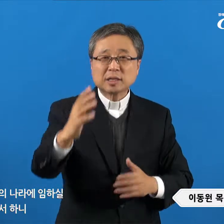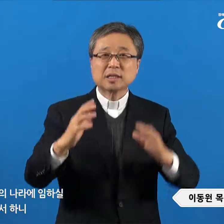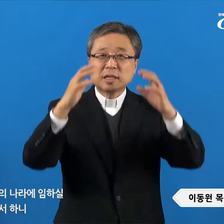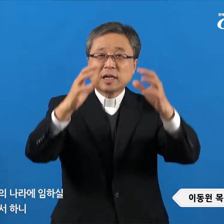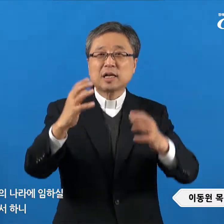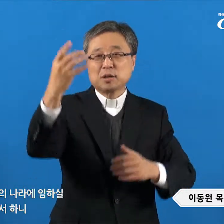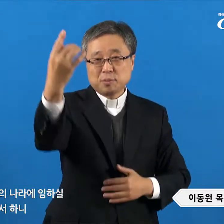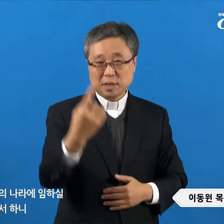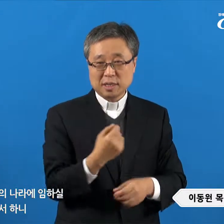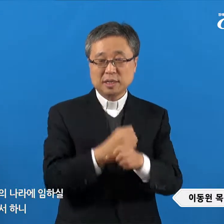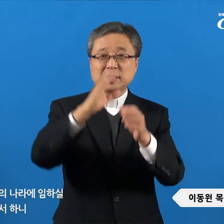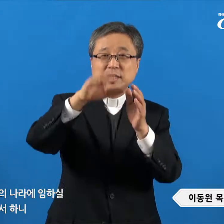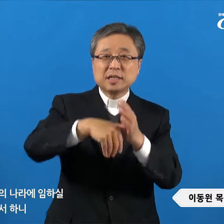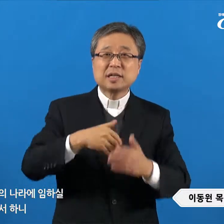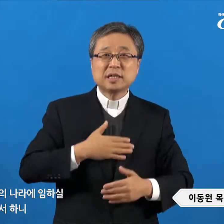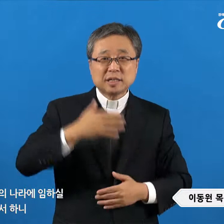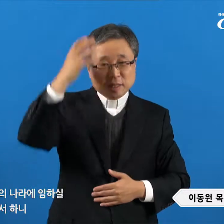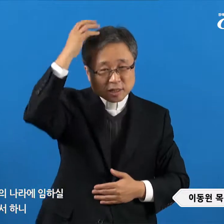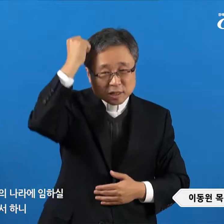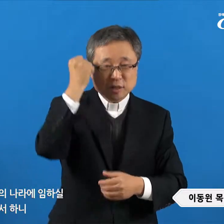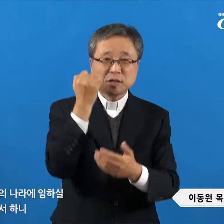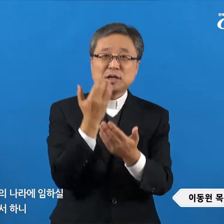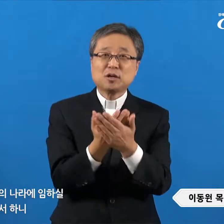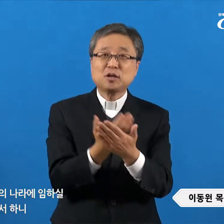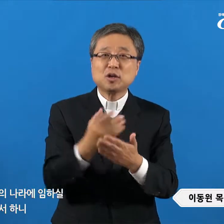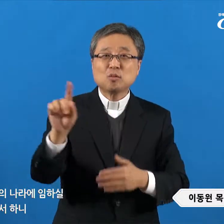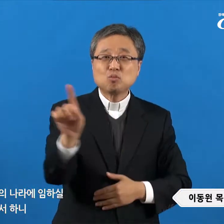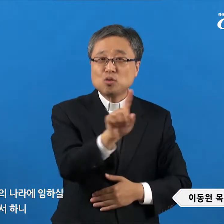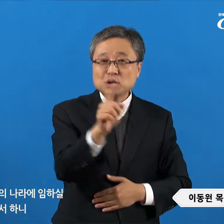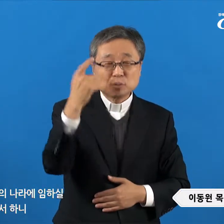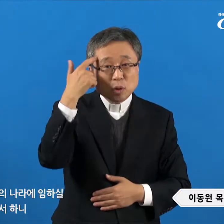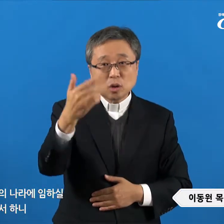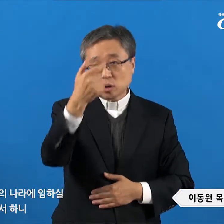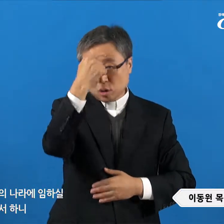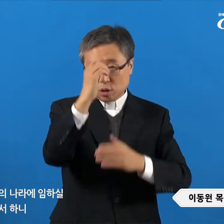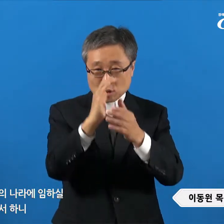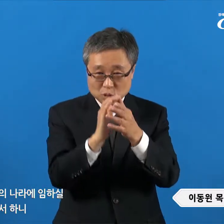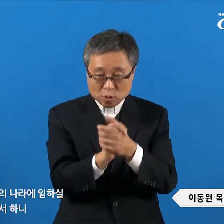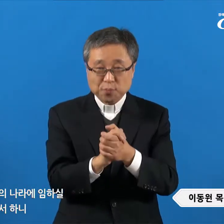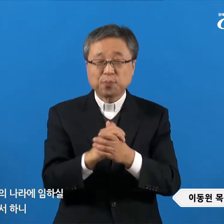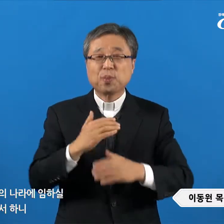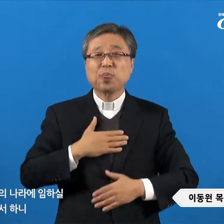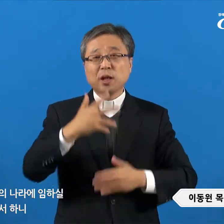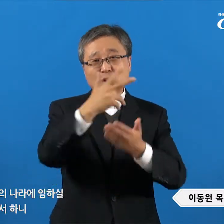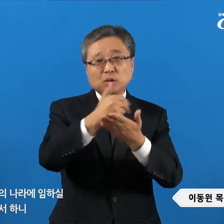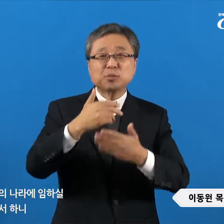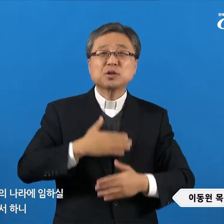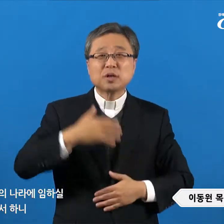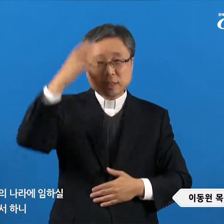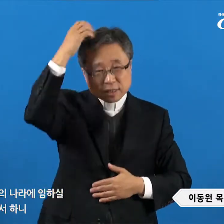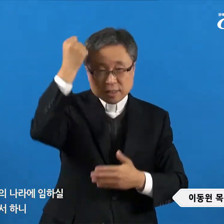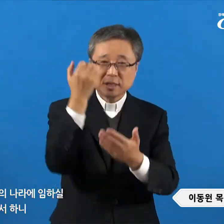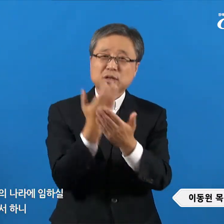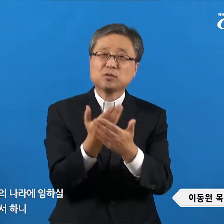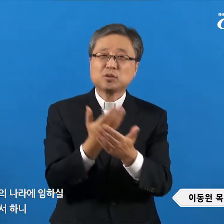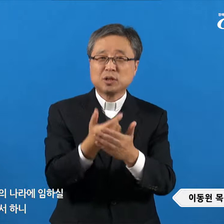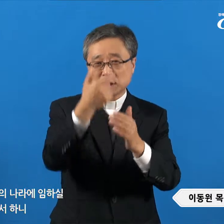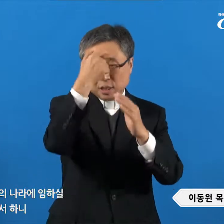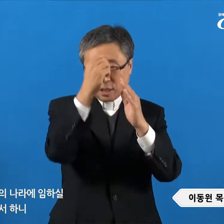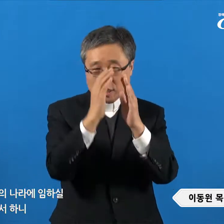임하실 때 나를 기억하소서. 이게 뭐죠? 기도죠. 주님 저를 기억해 주세요. 기도입니다.